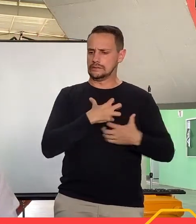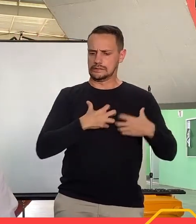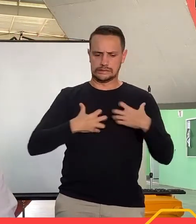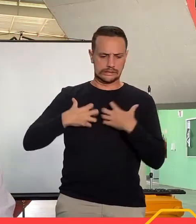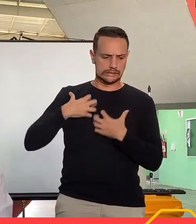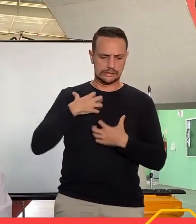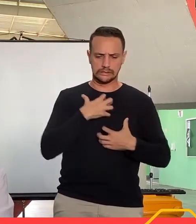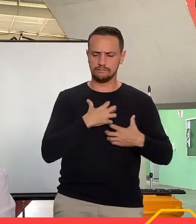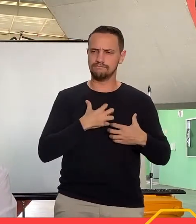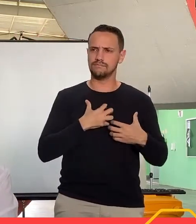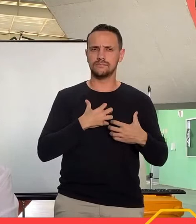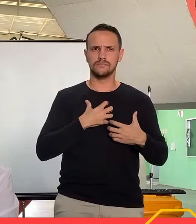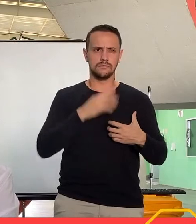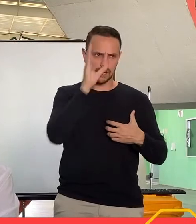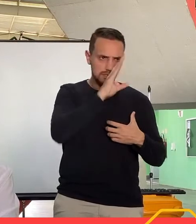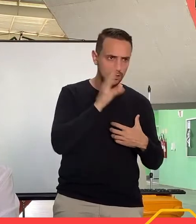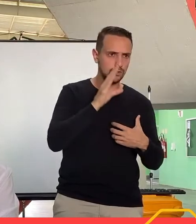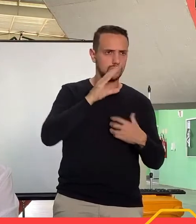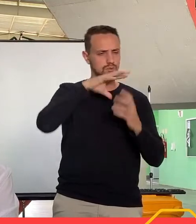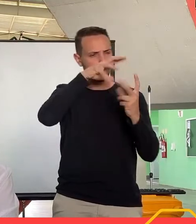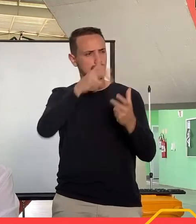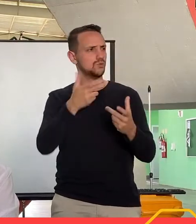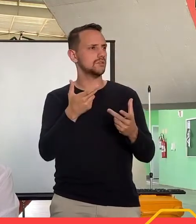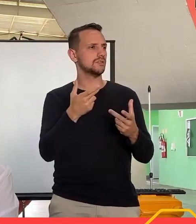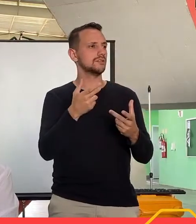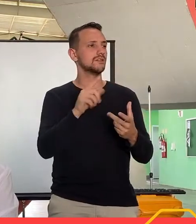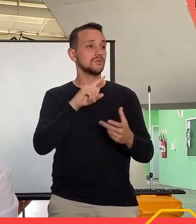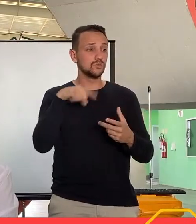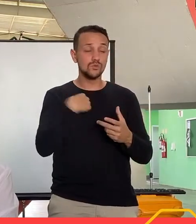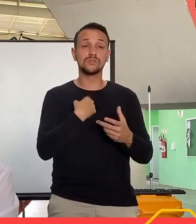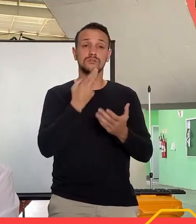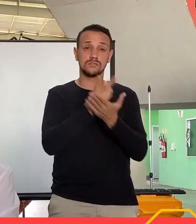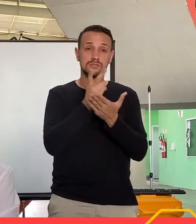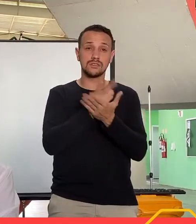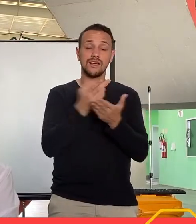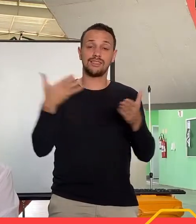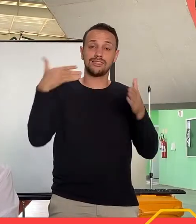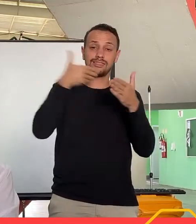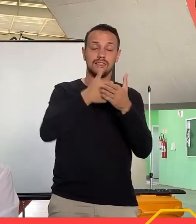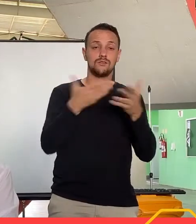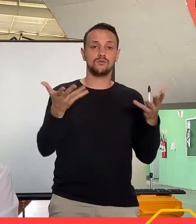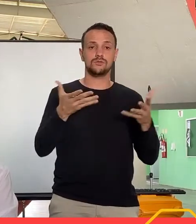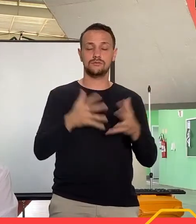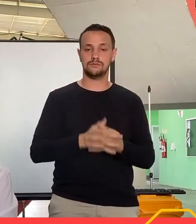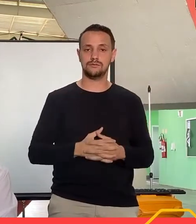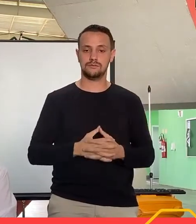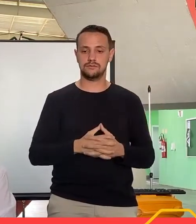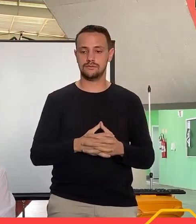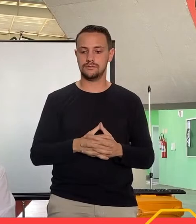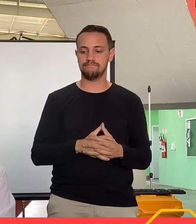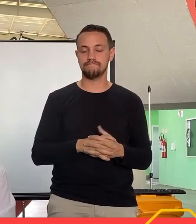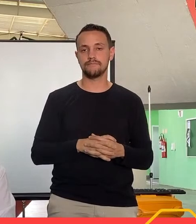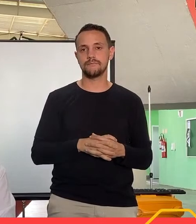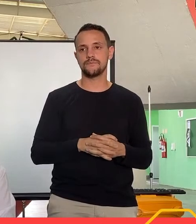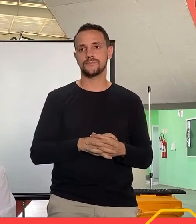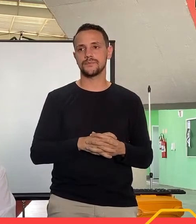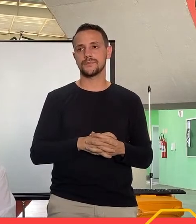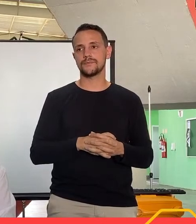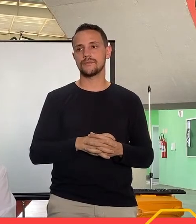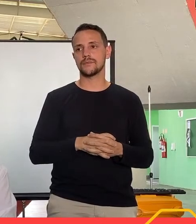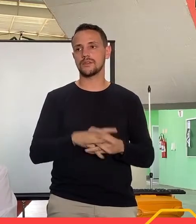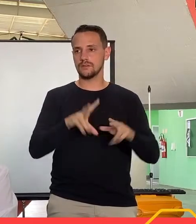hoje, no Brasil, no mundo. Tá? Nós estamos falando disso até hoje. Então, isso que a gente